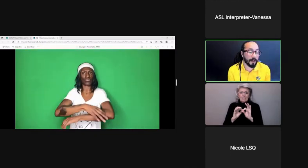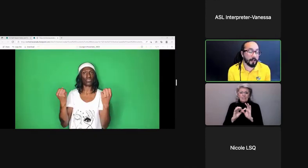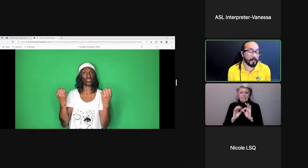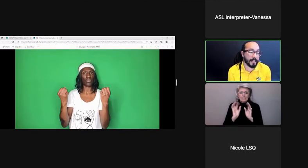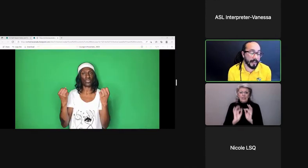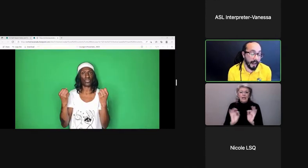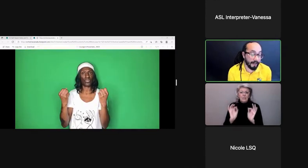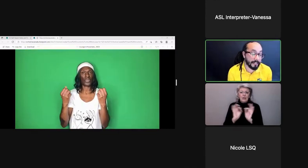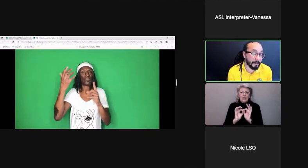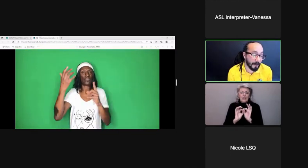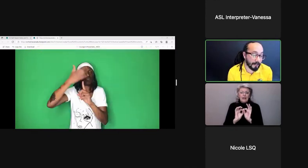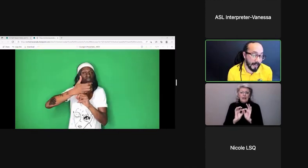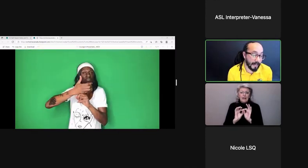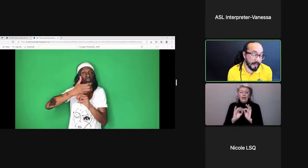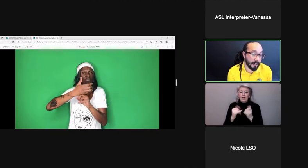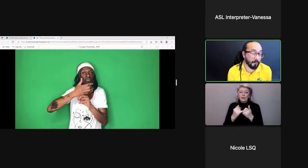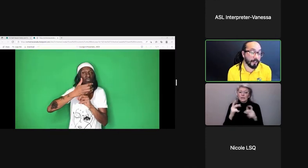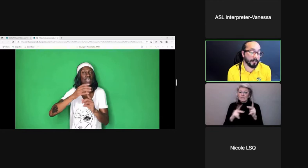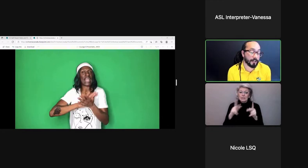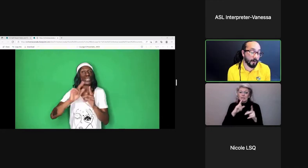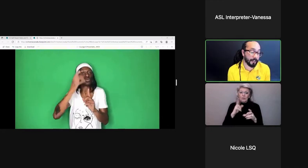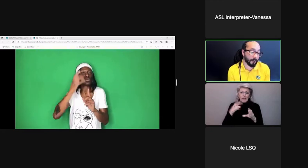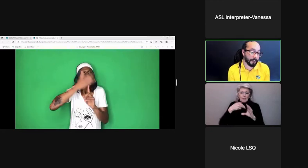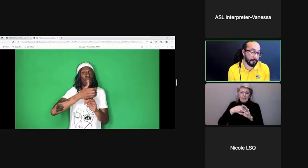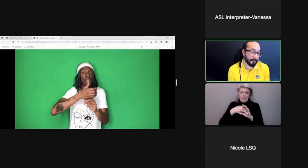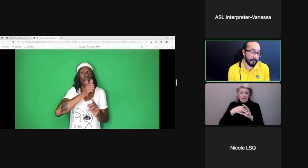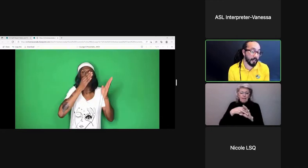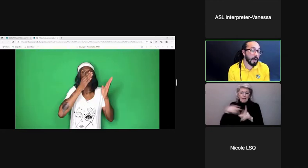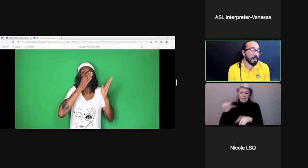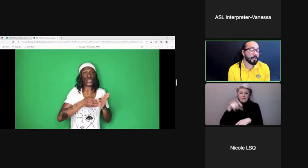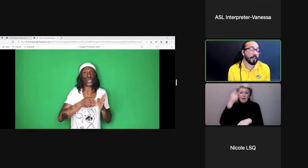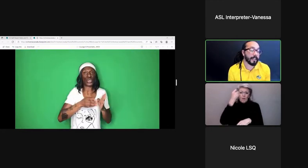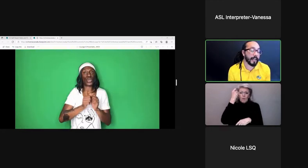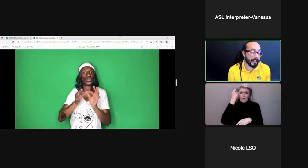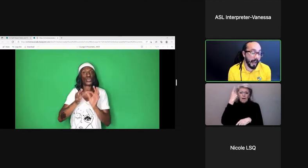Il faut que les personnes impliquées, pour qu'elles puissent comprendre